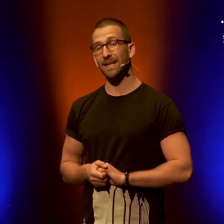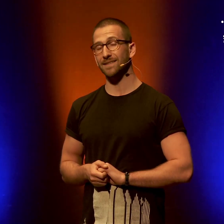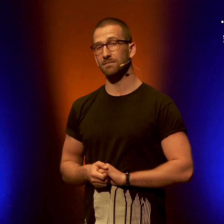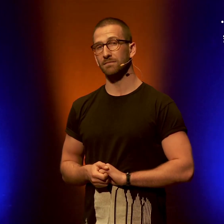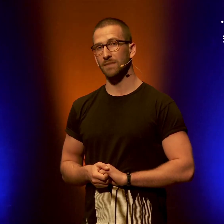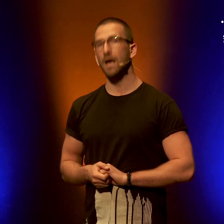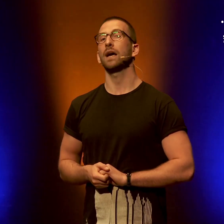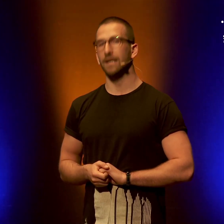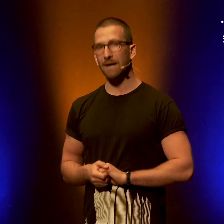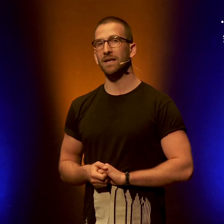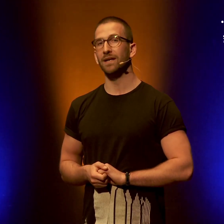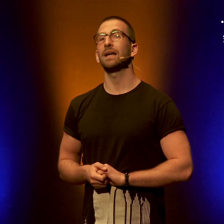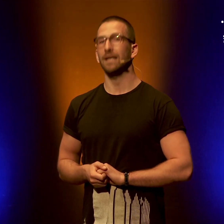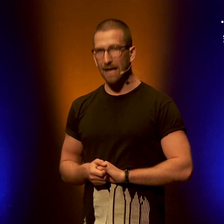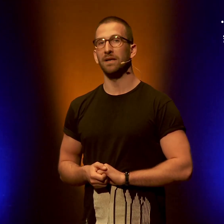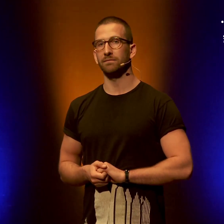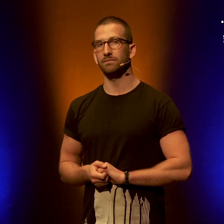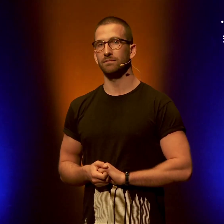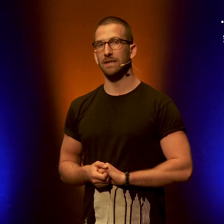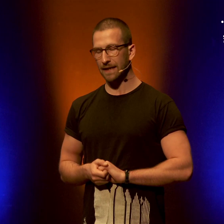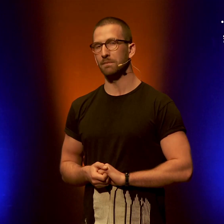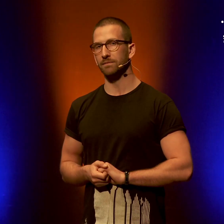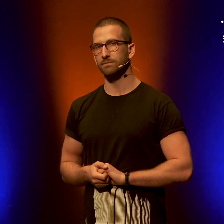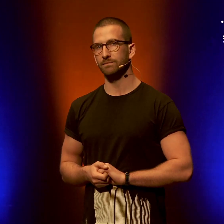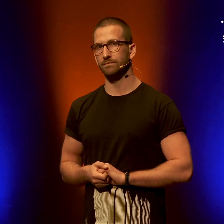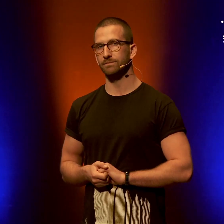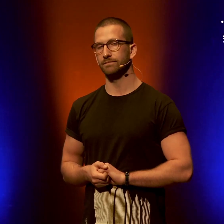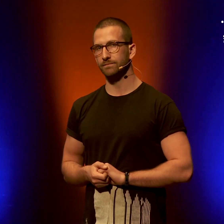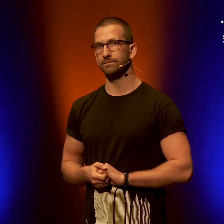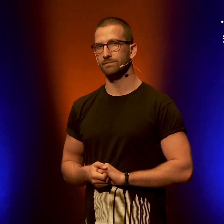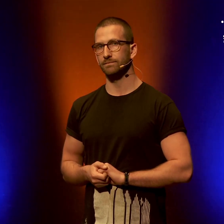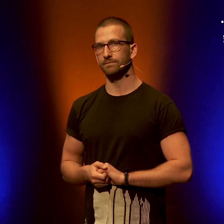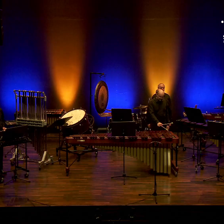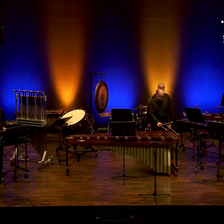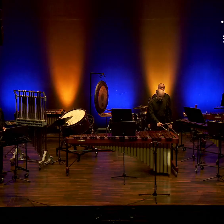A teraz gramy gamy. Gramy.